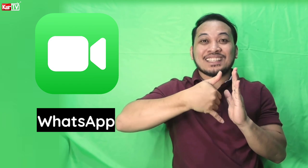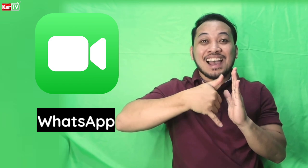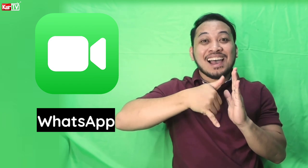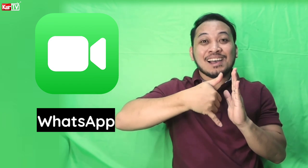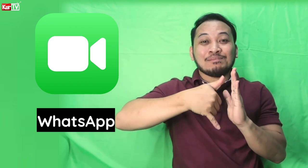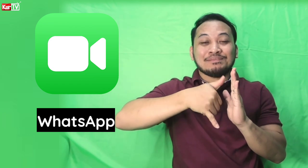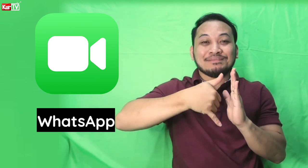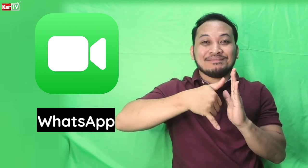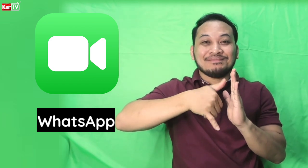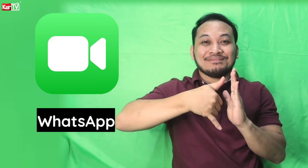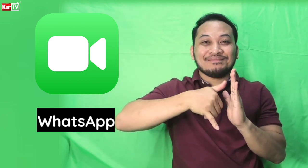WhatsApp.